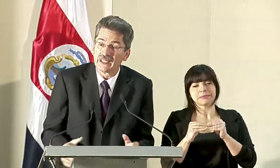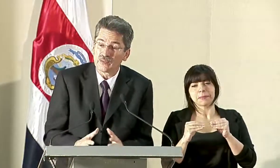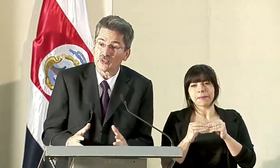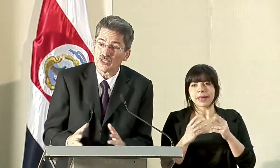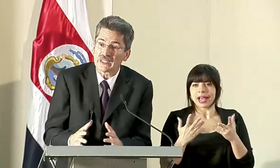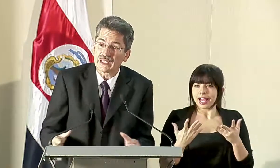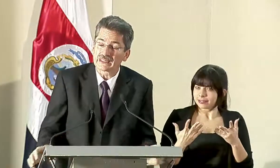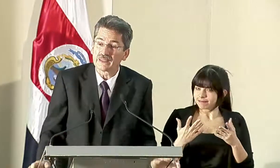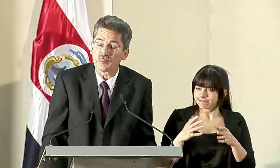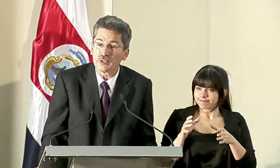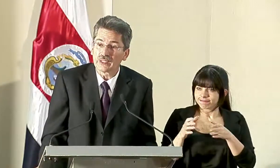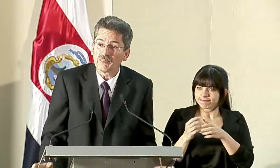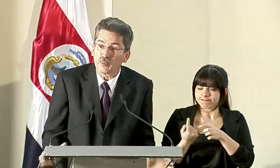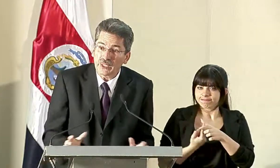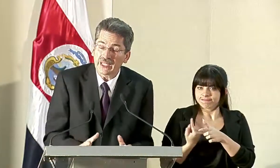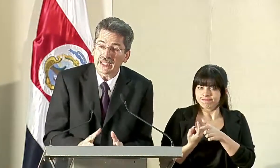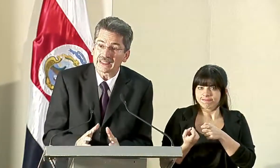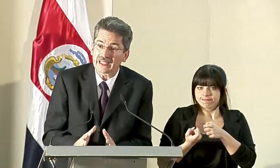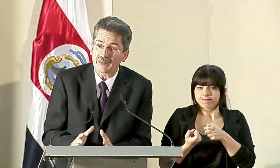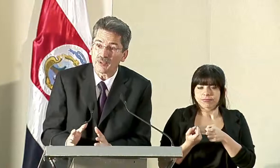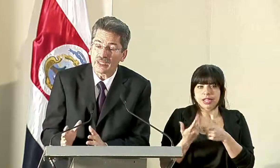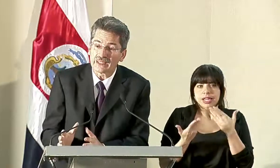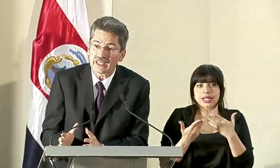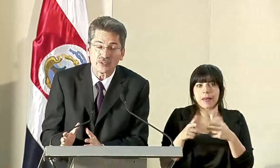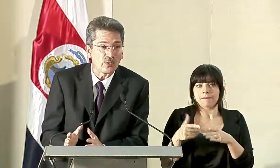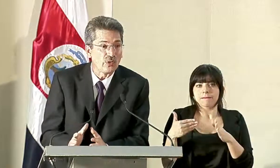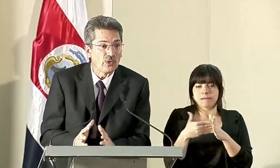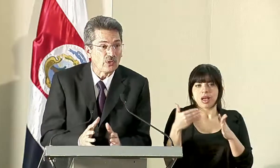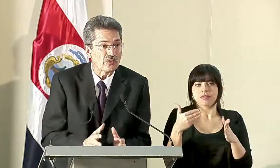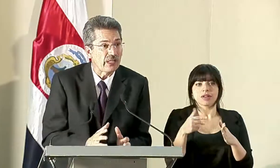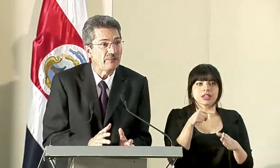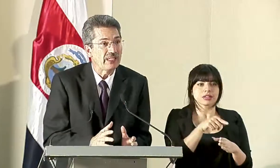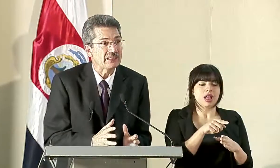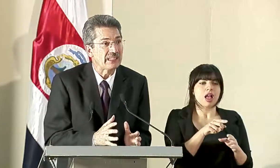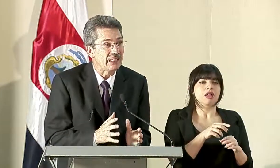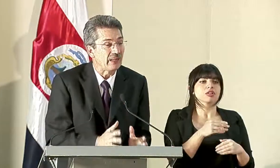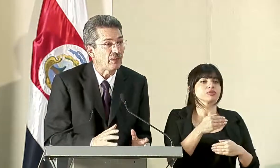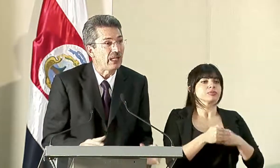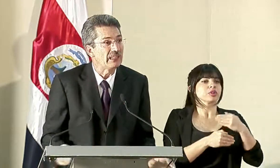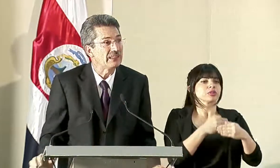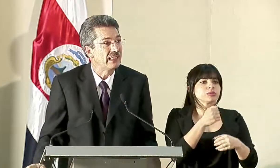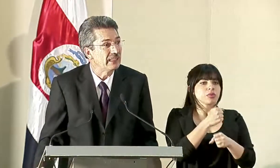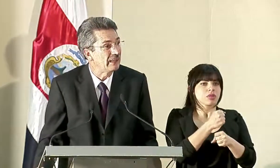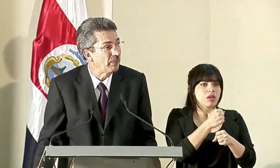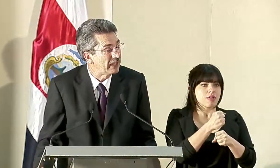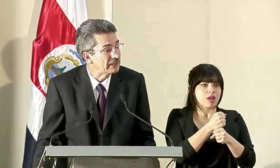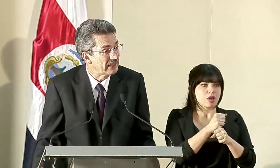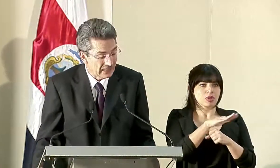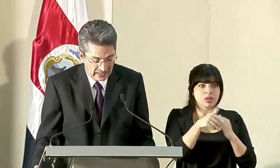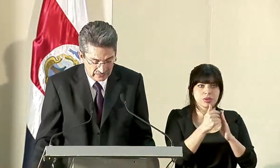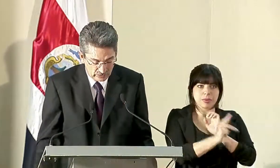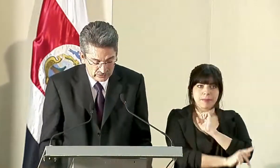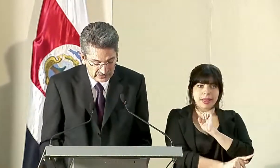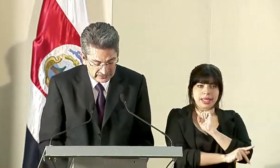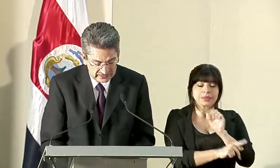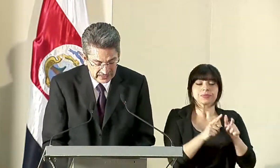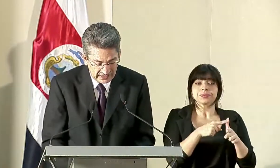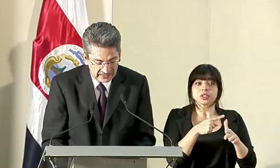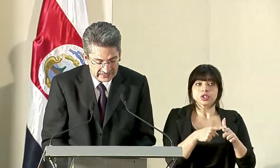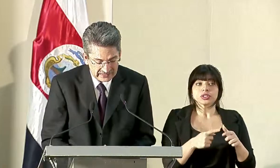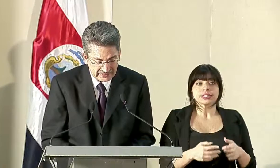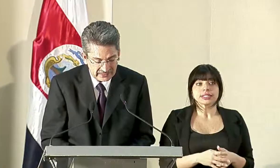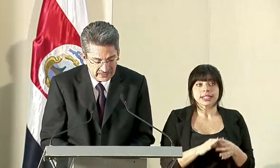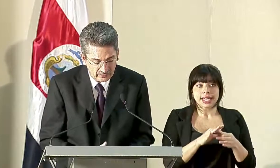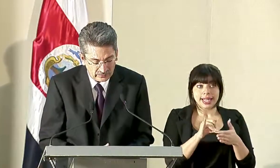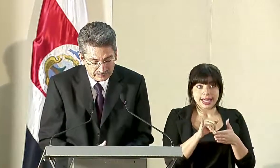más concentradas que pudieran estar violentando los regímenes laborales del país. Entonces,